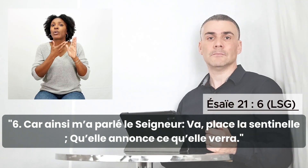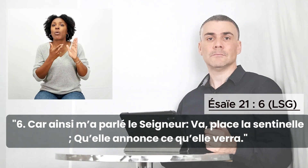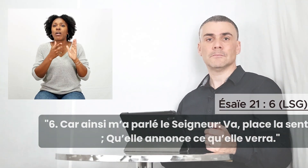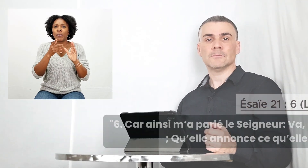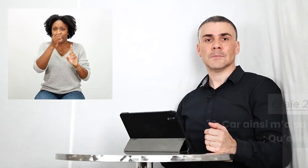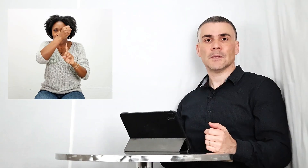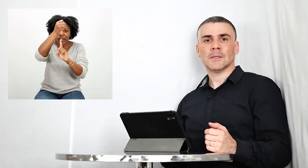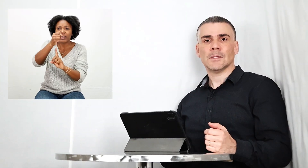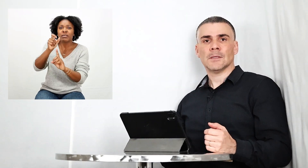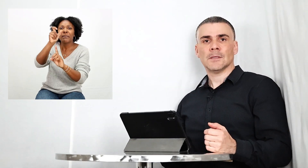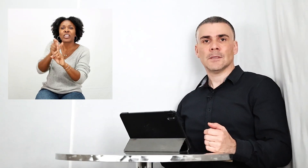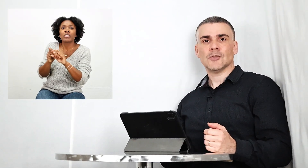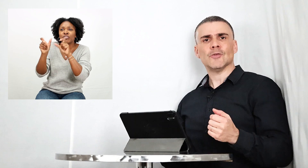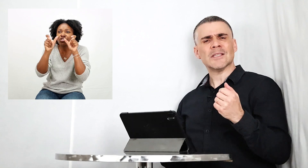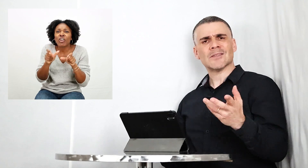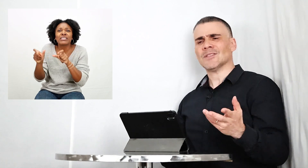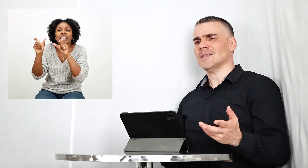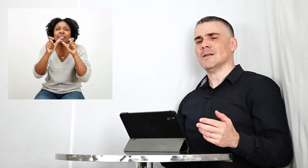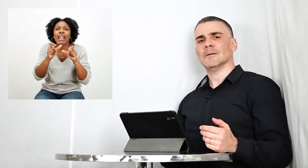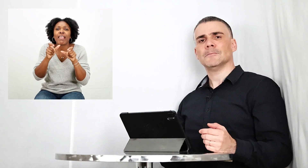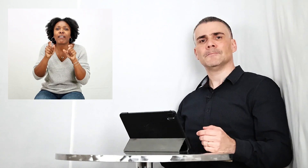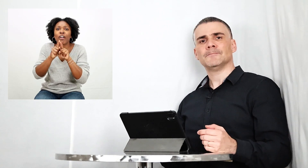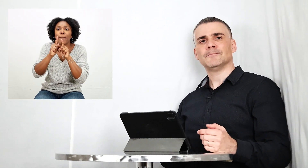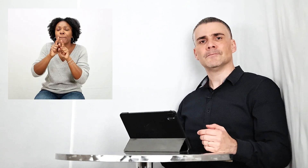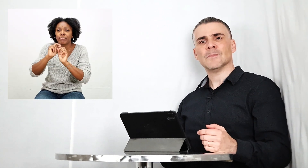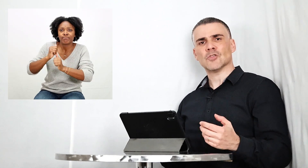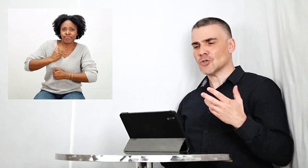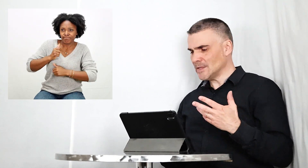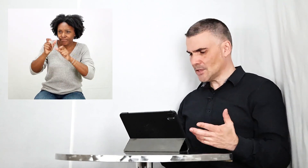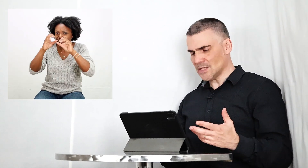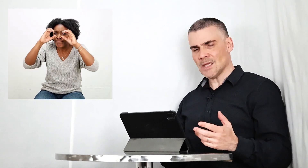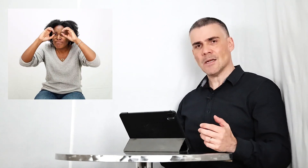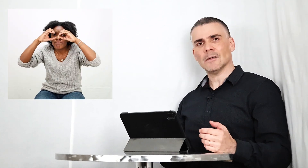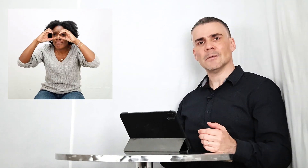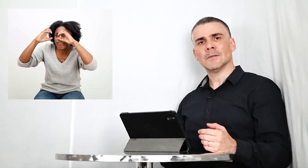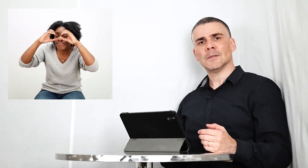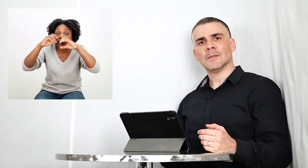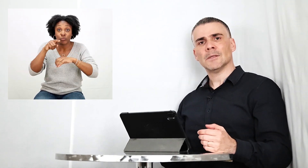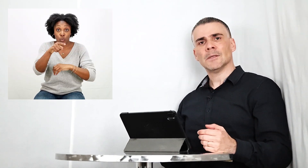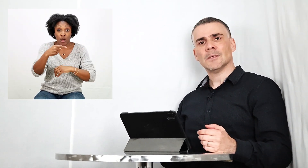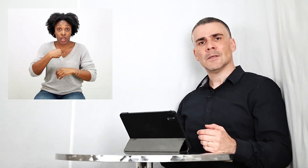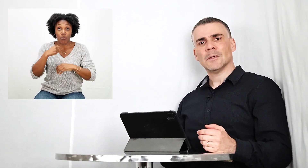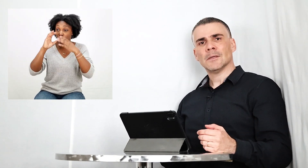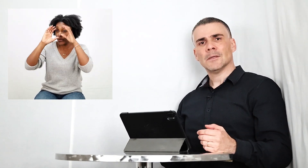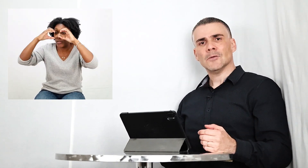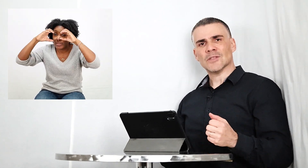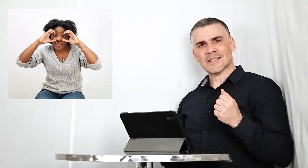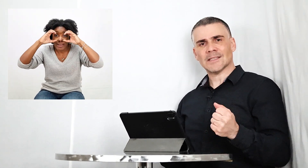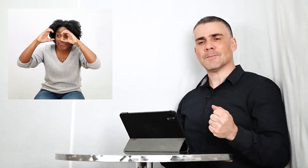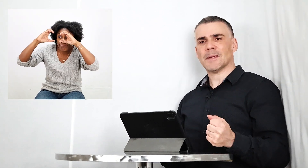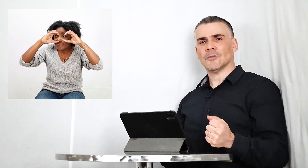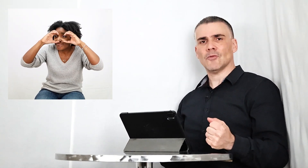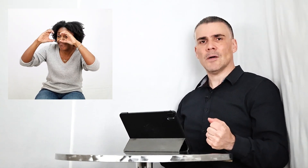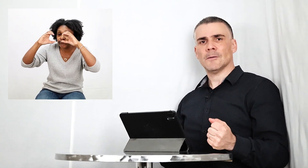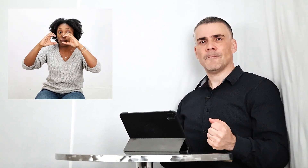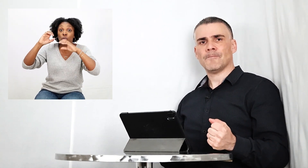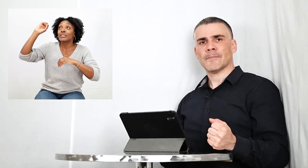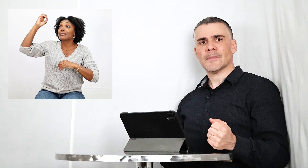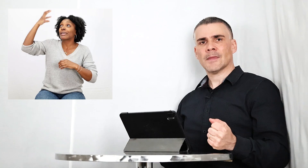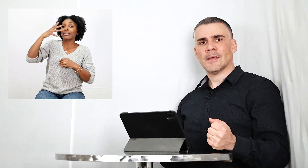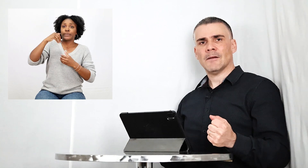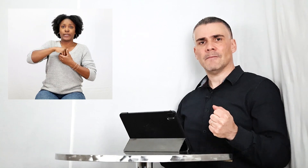verra. » Tu es une sentinelle. Je suis une sentinelle. Le Saint-Esprit en